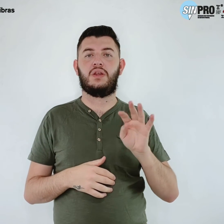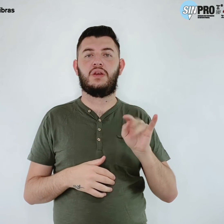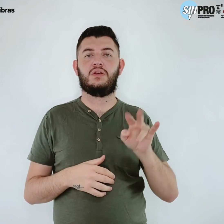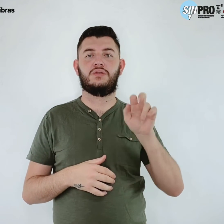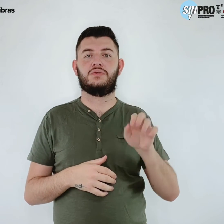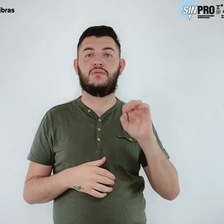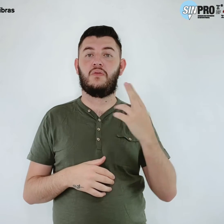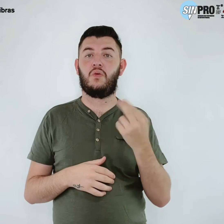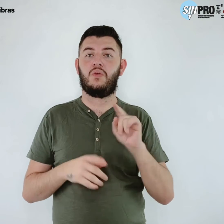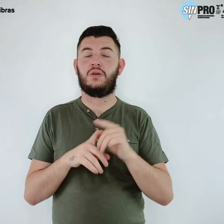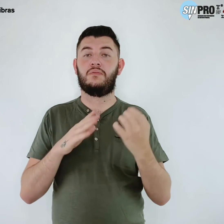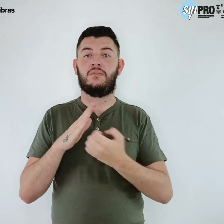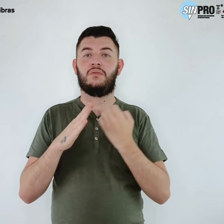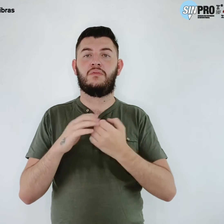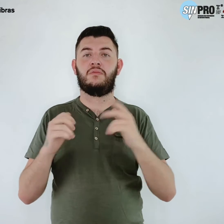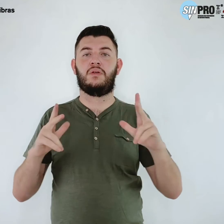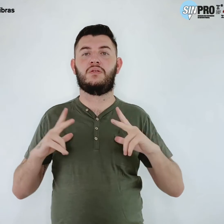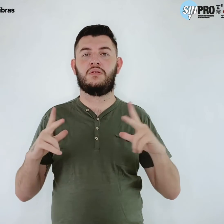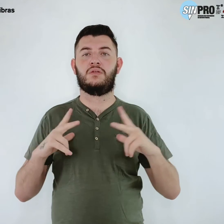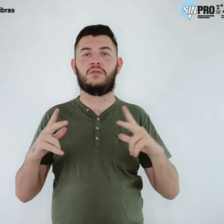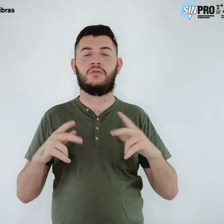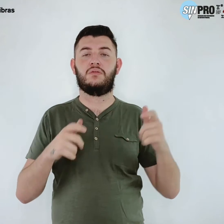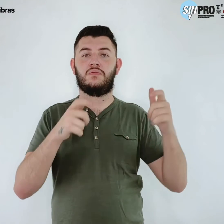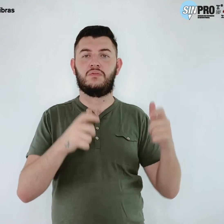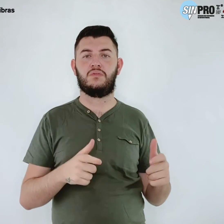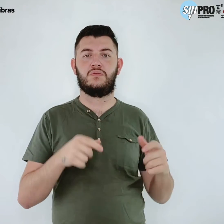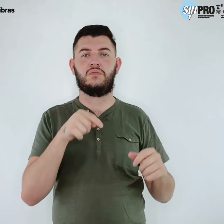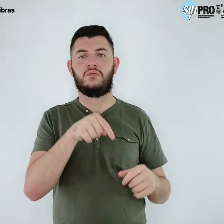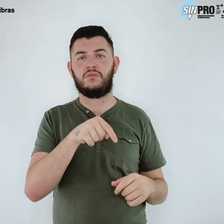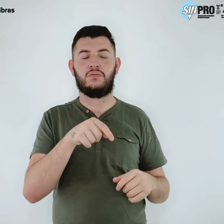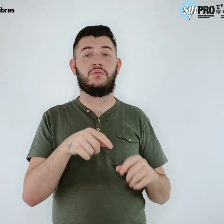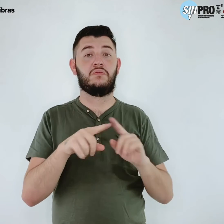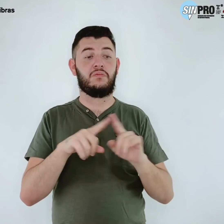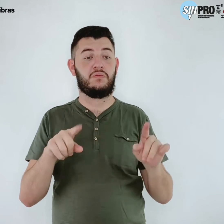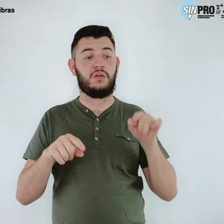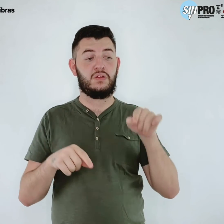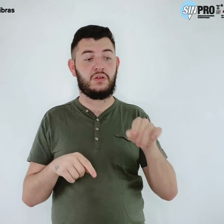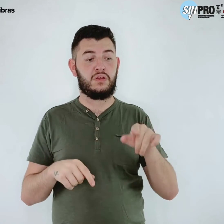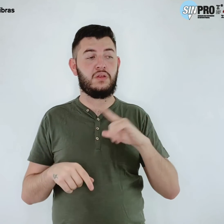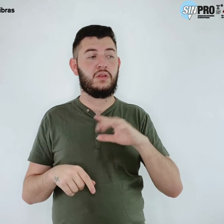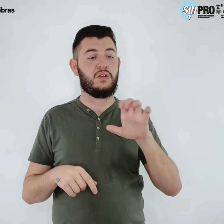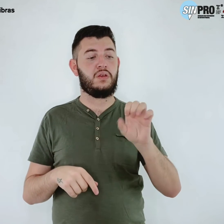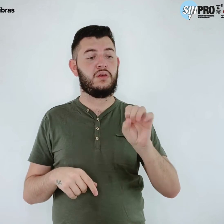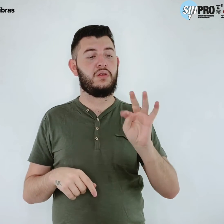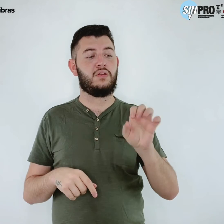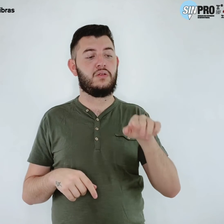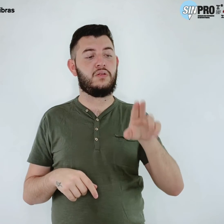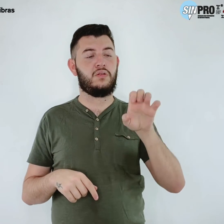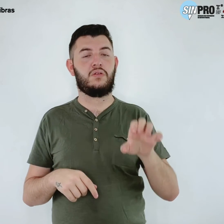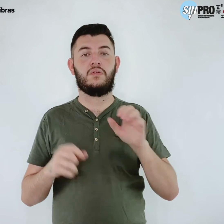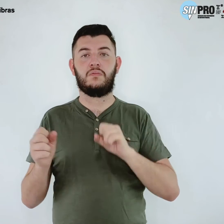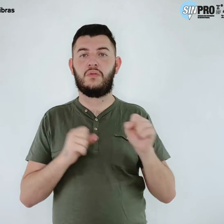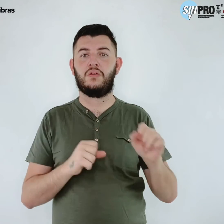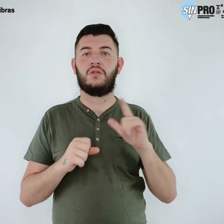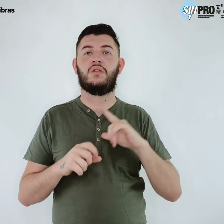por empresas privadas em grandes conglomerados. Como eles estão com os estoques, passam